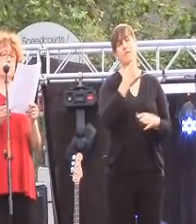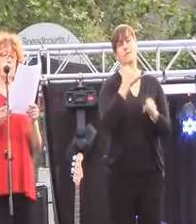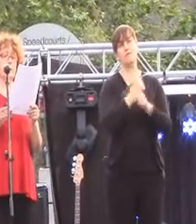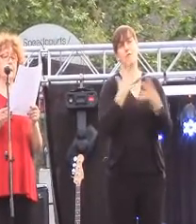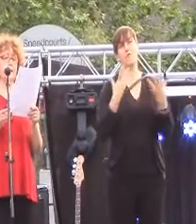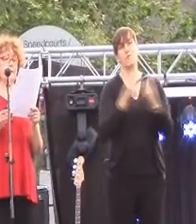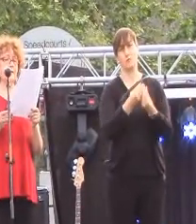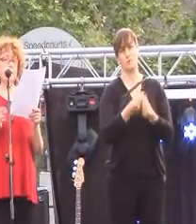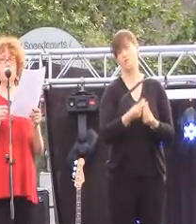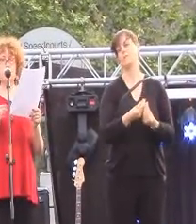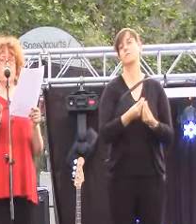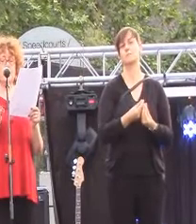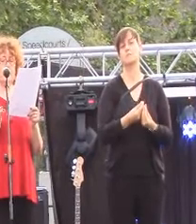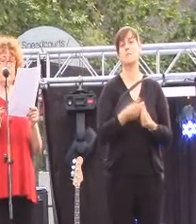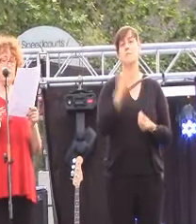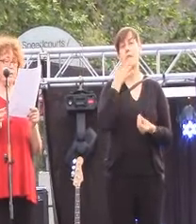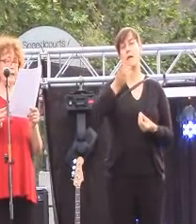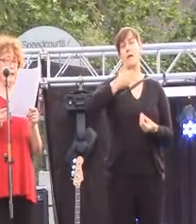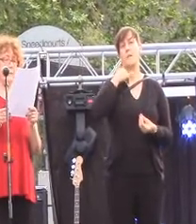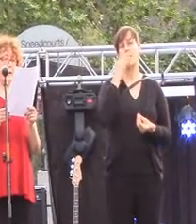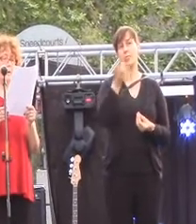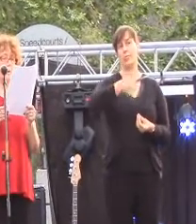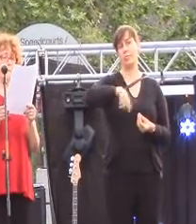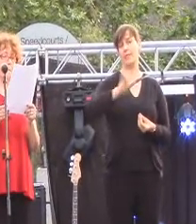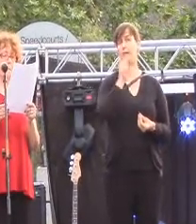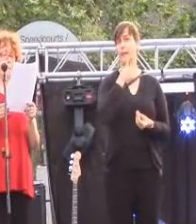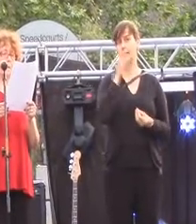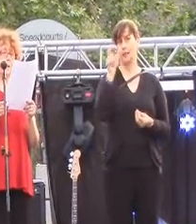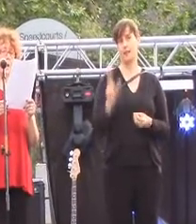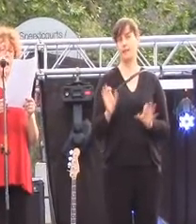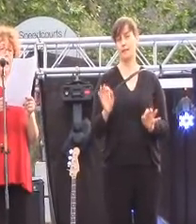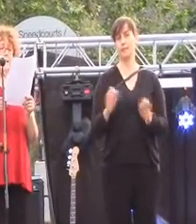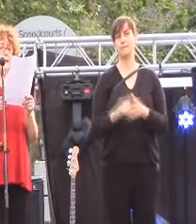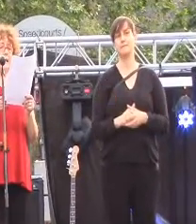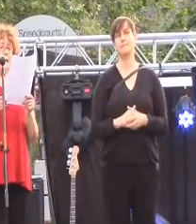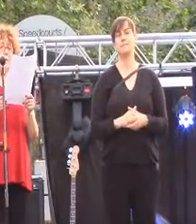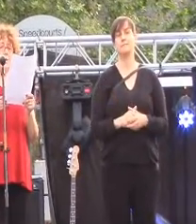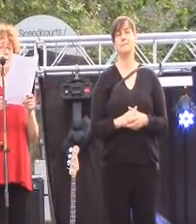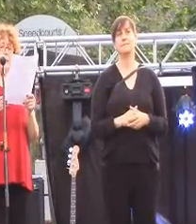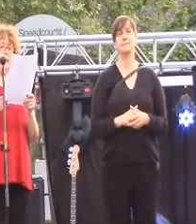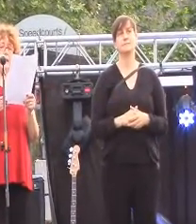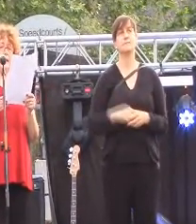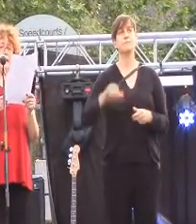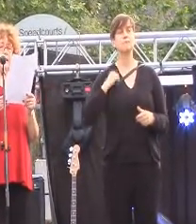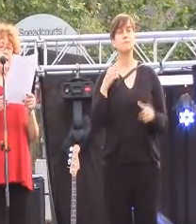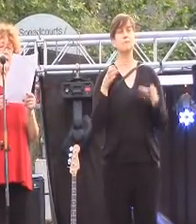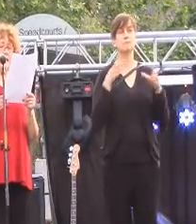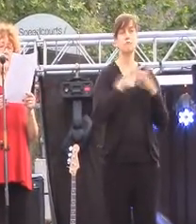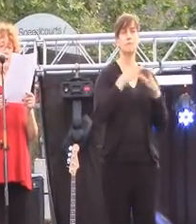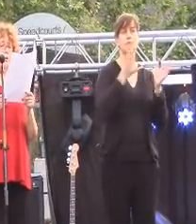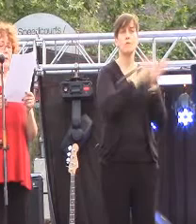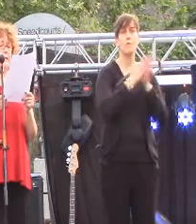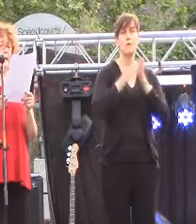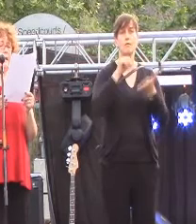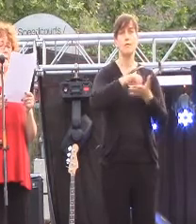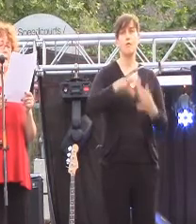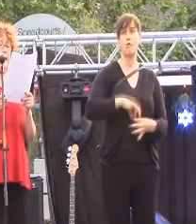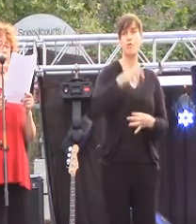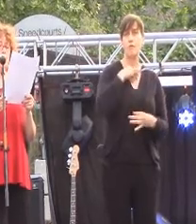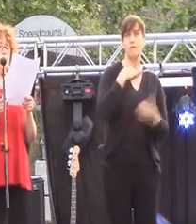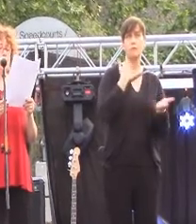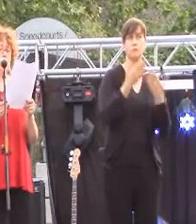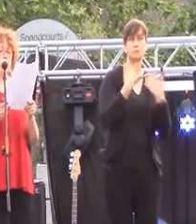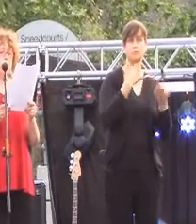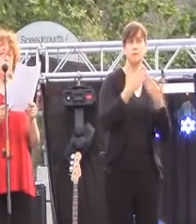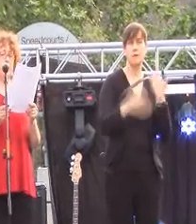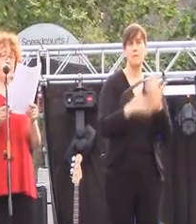treballar conjuntament. Totes sabeu de qui parlo. Així, amb les companyes del centre cívic, començar a caminar